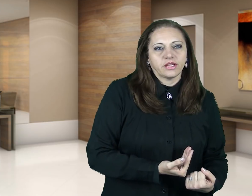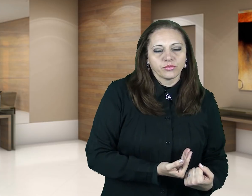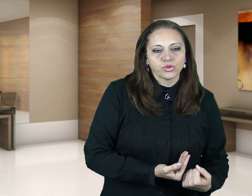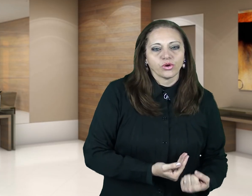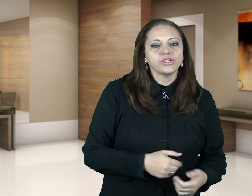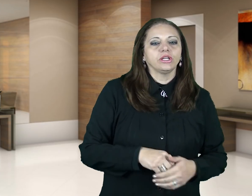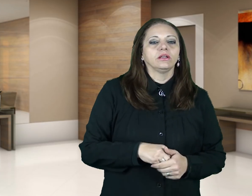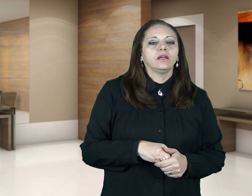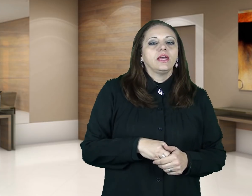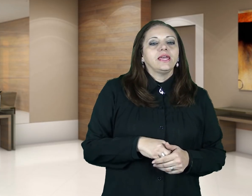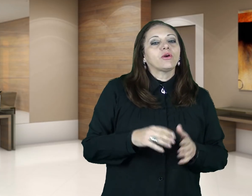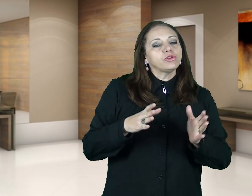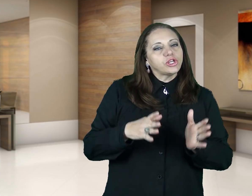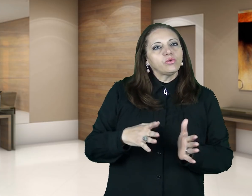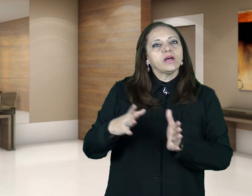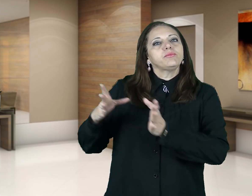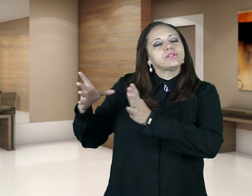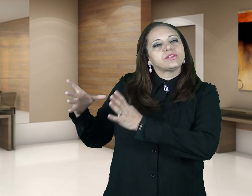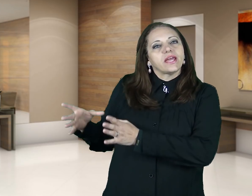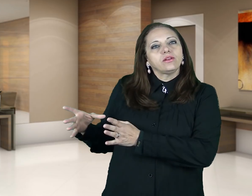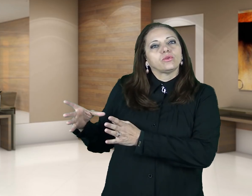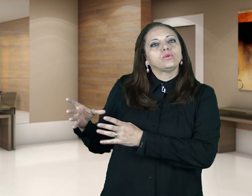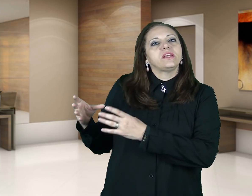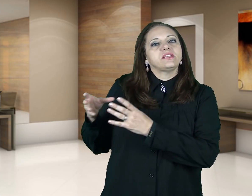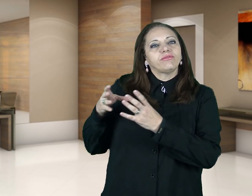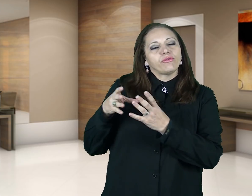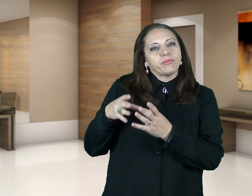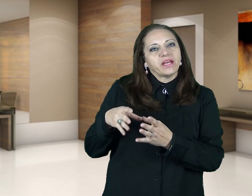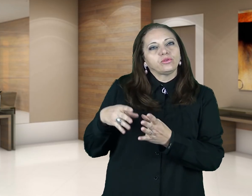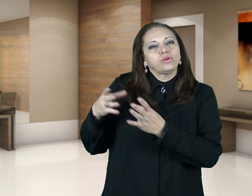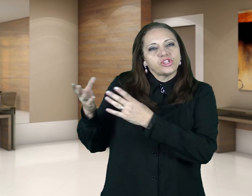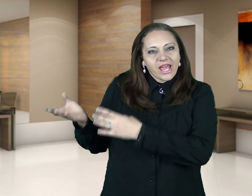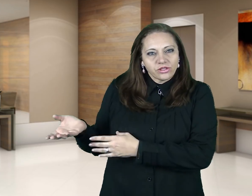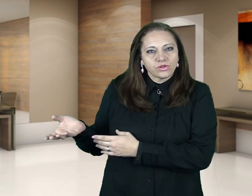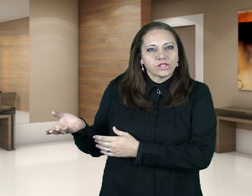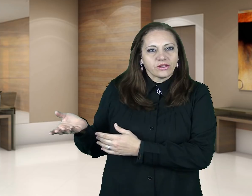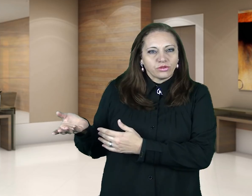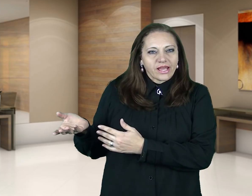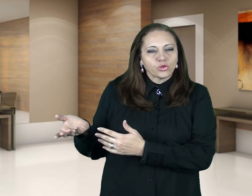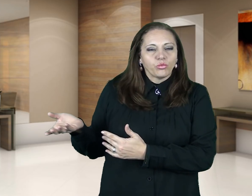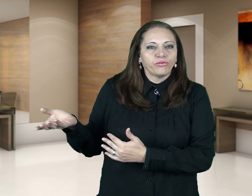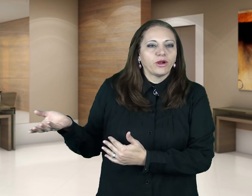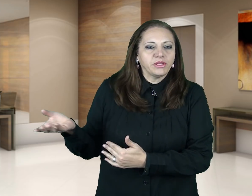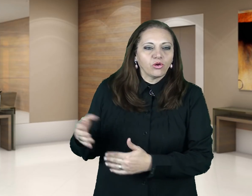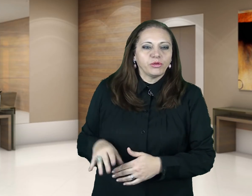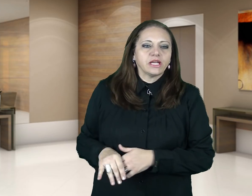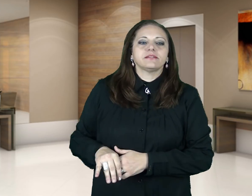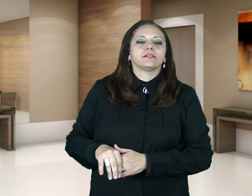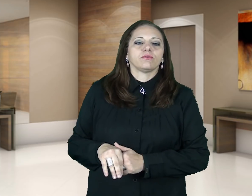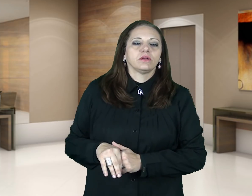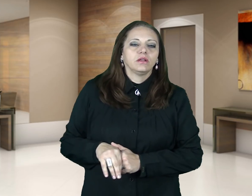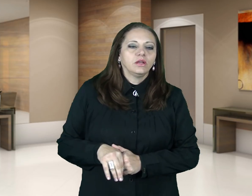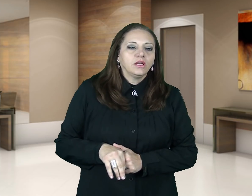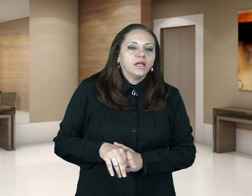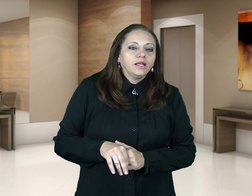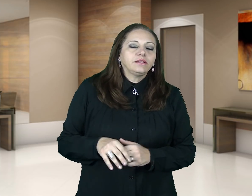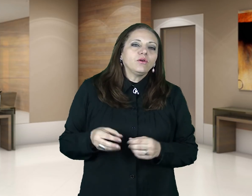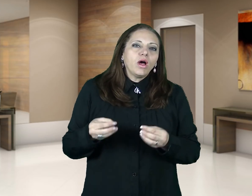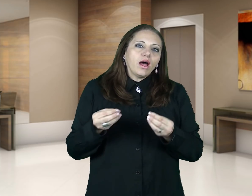temos hoje, e continuamos tendo o desenvolvimento dos gestos naturais como forma de comunicação. Então,